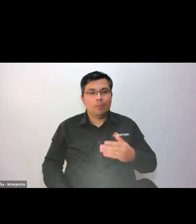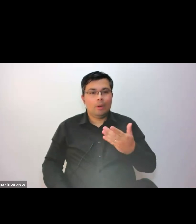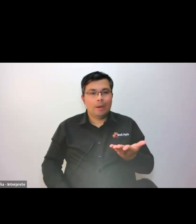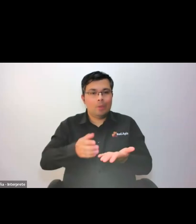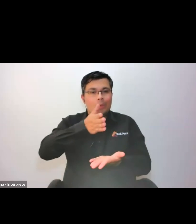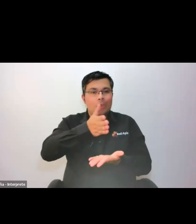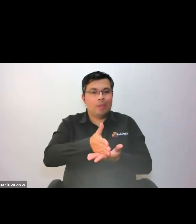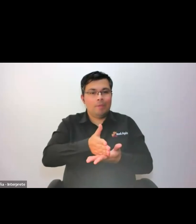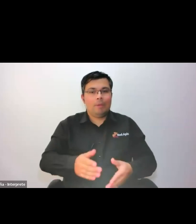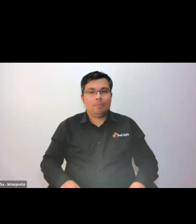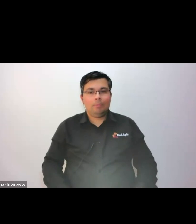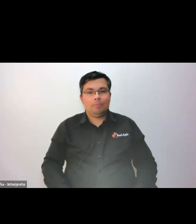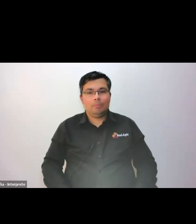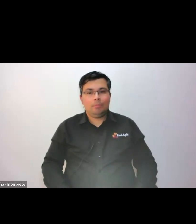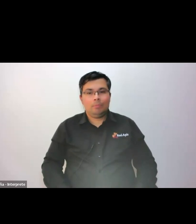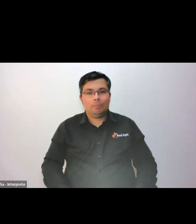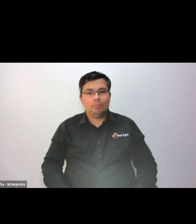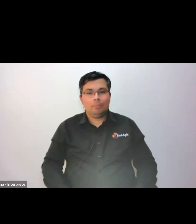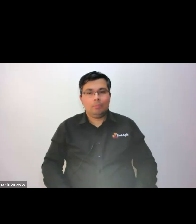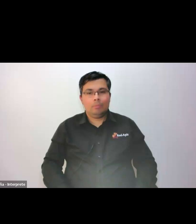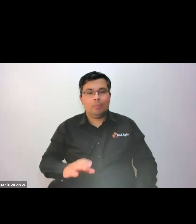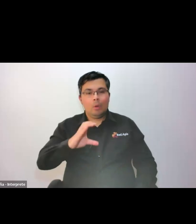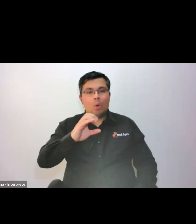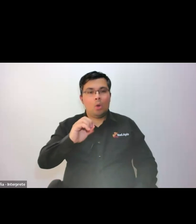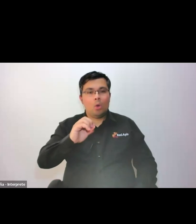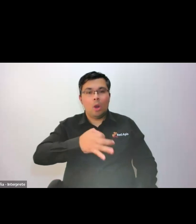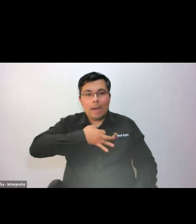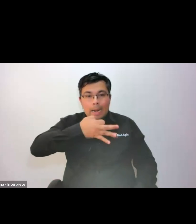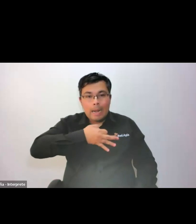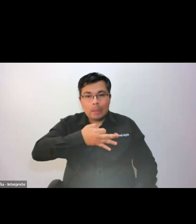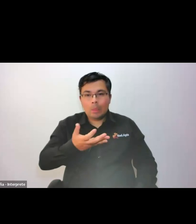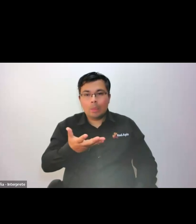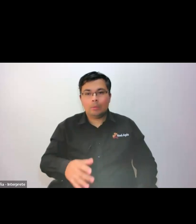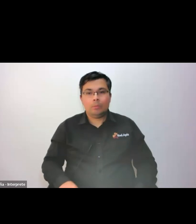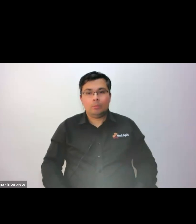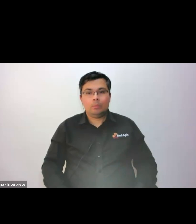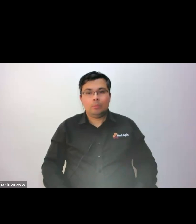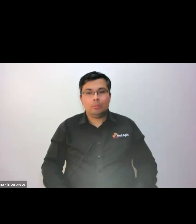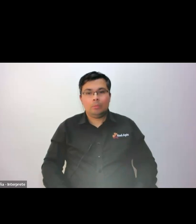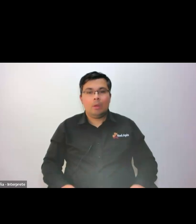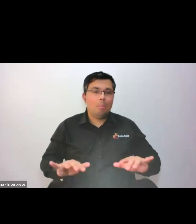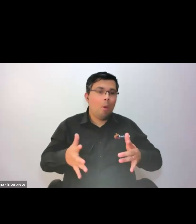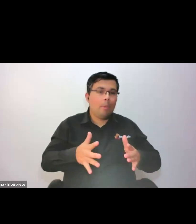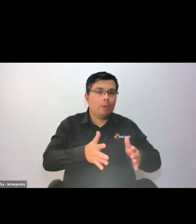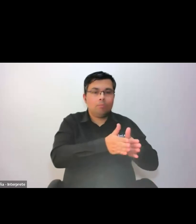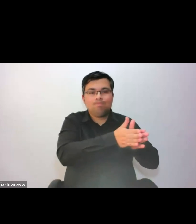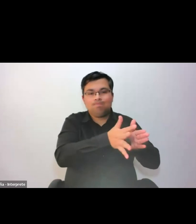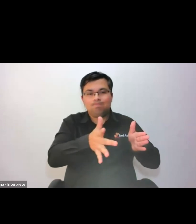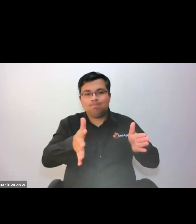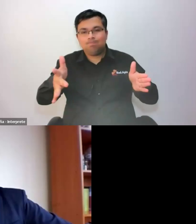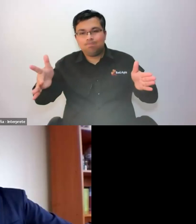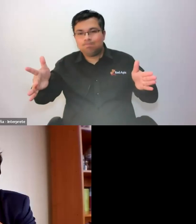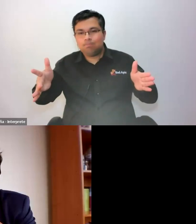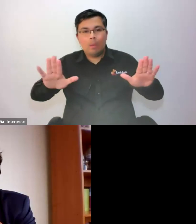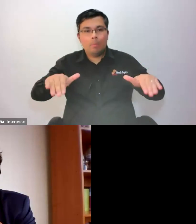que tener un correlato, a lo menos, o en realidad como máximo, dentro del mismo año escolar. Sería ideal si se encuentra